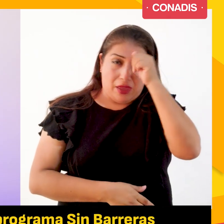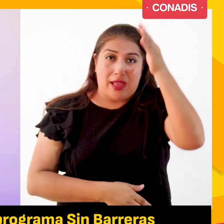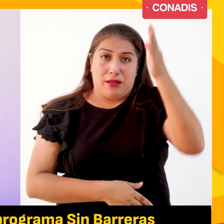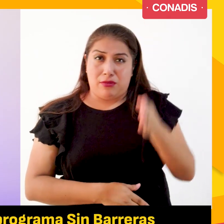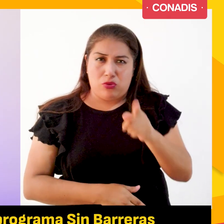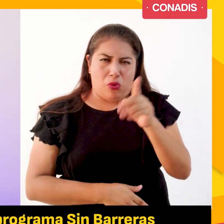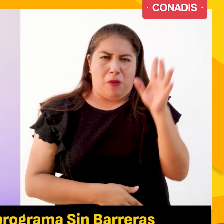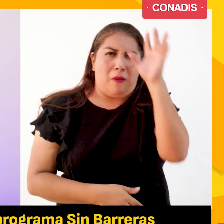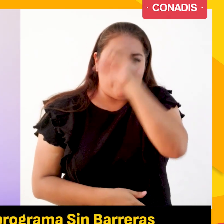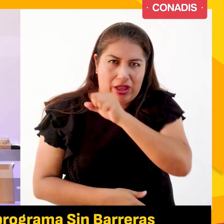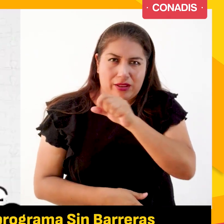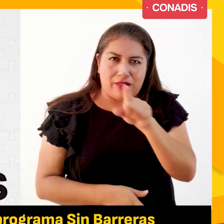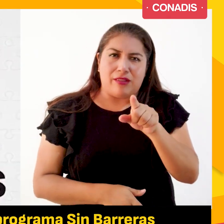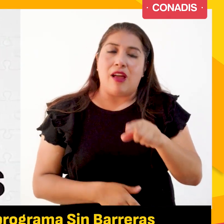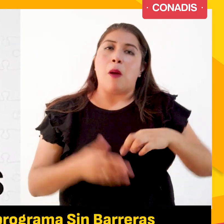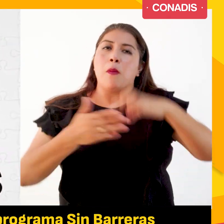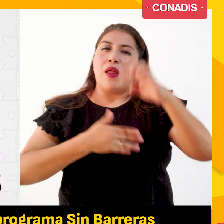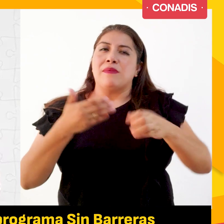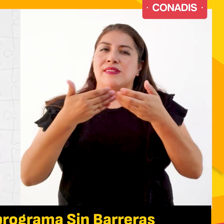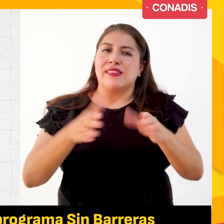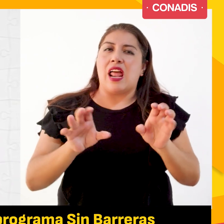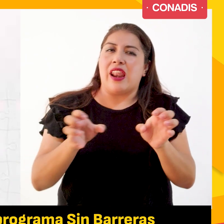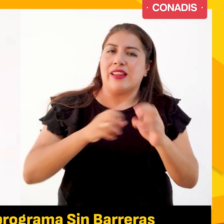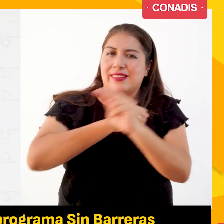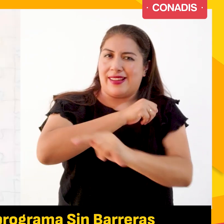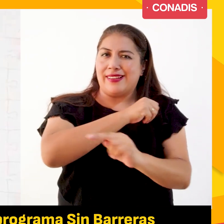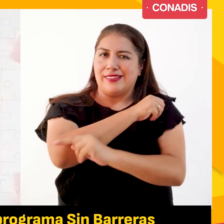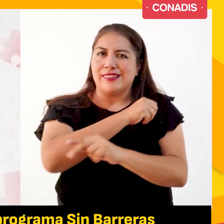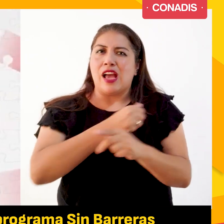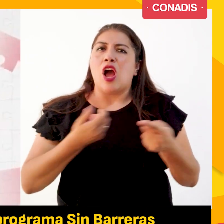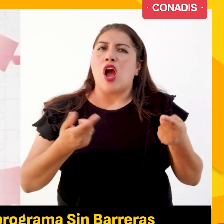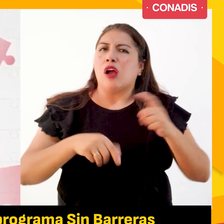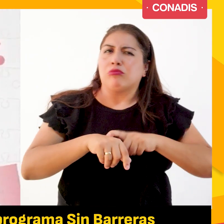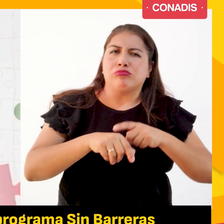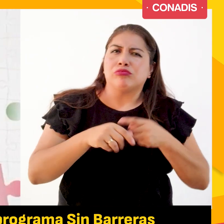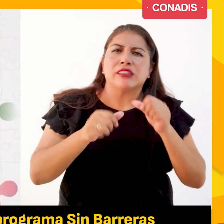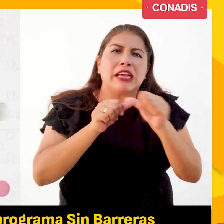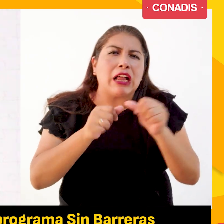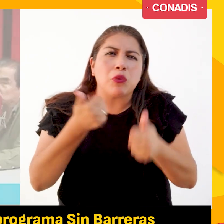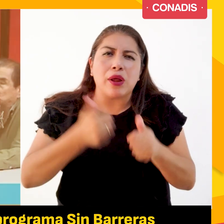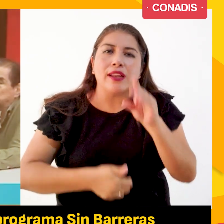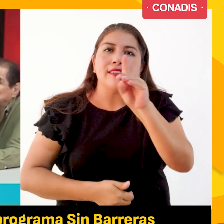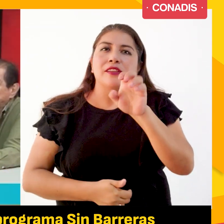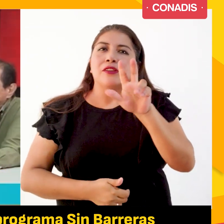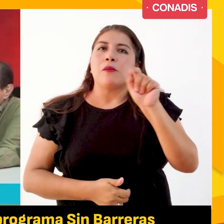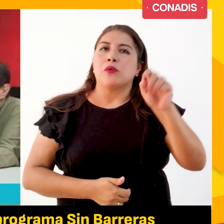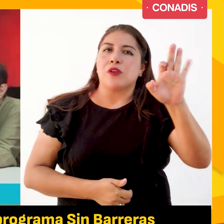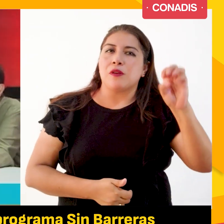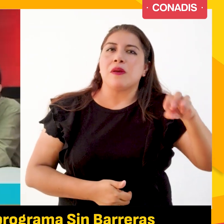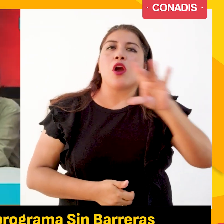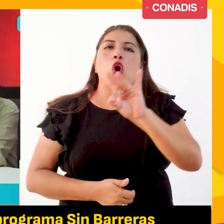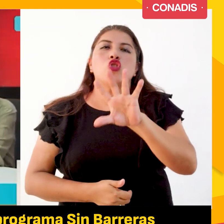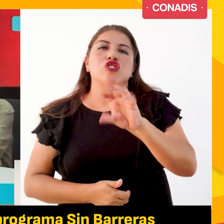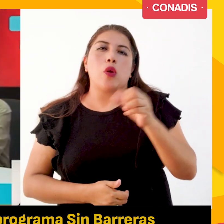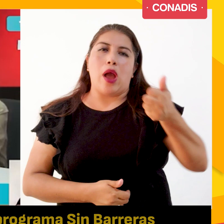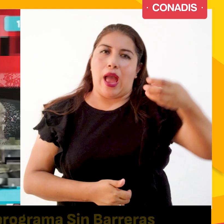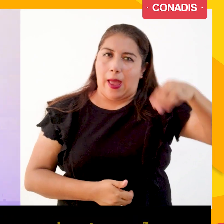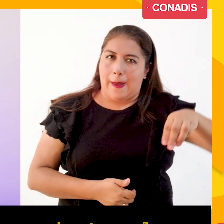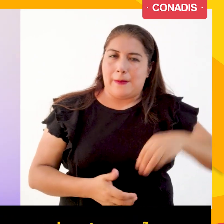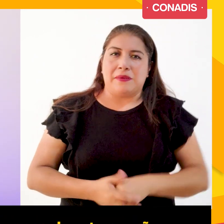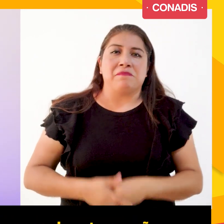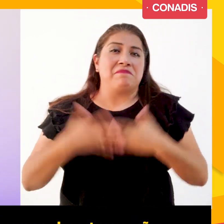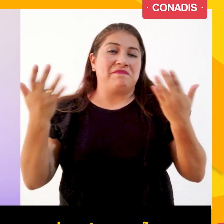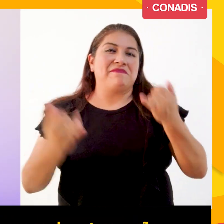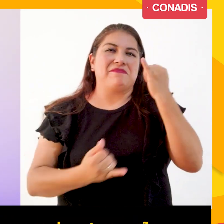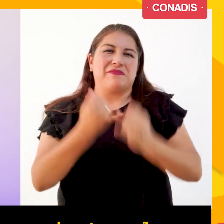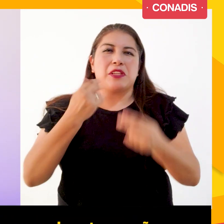nuestro programa Sin Barreras por Radio Nacional, que se emite en el 103.9 FM y 850 de la AM.